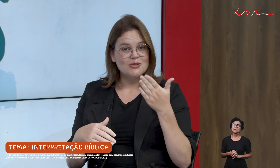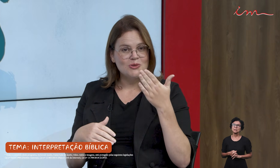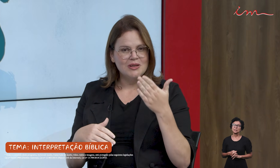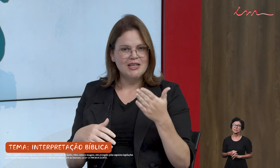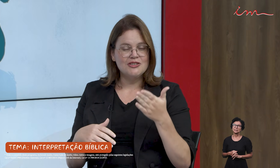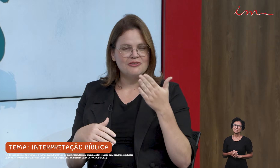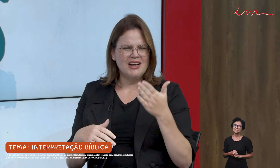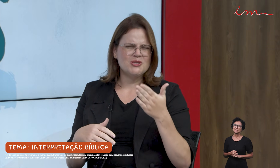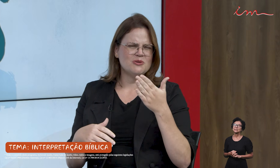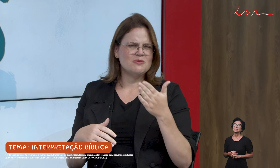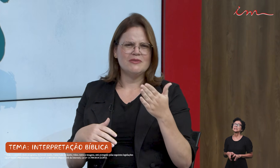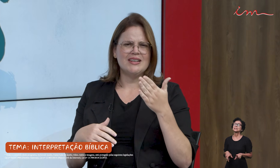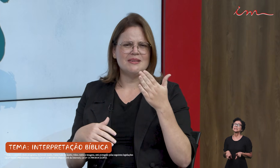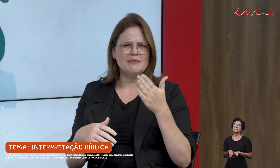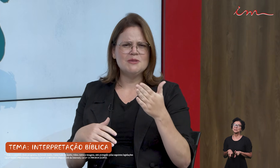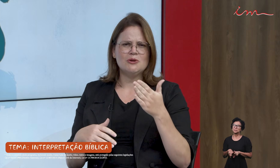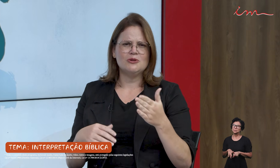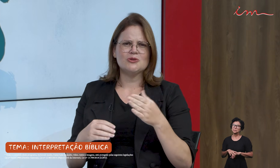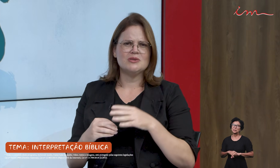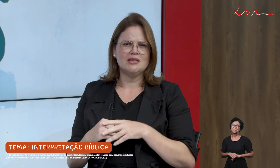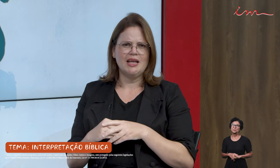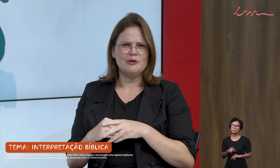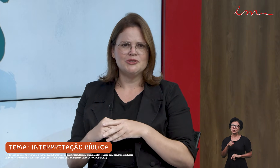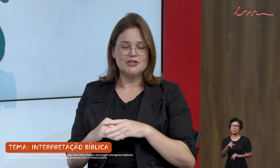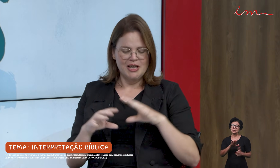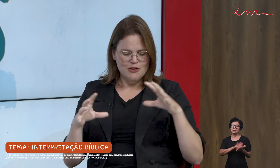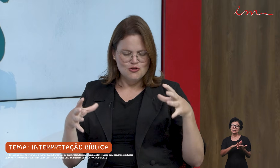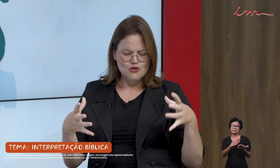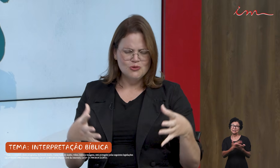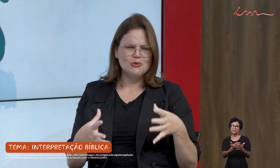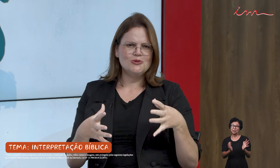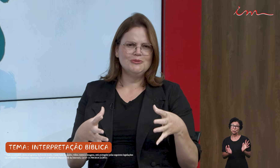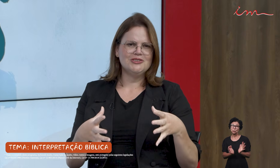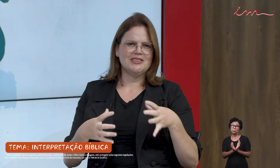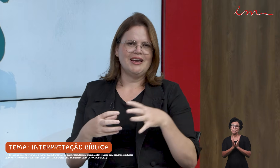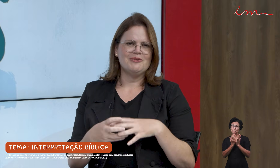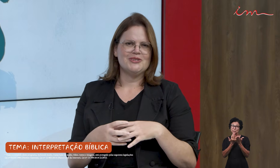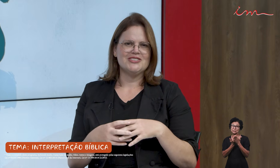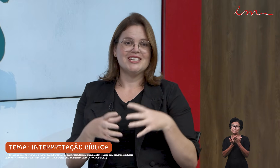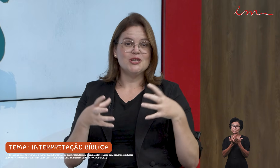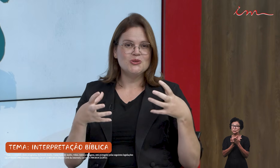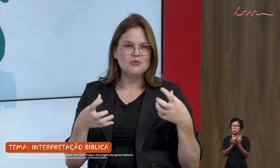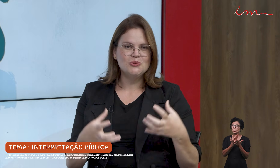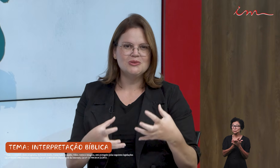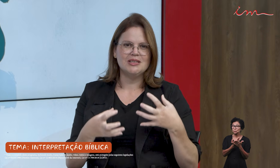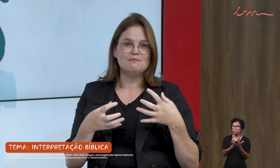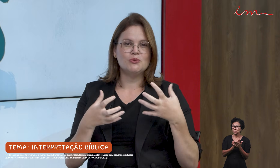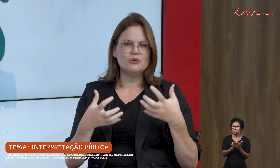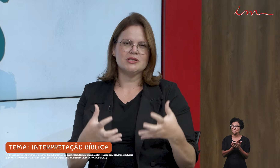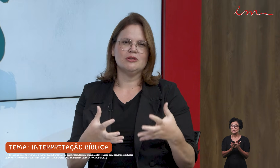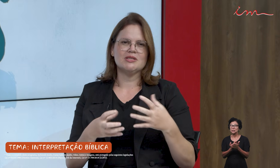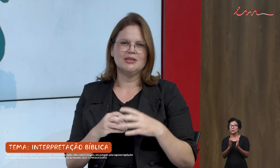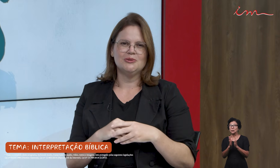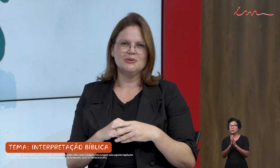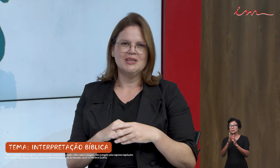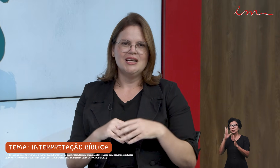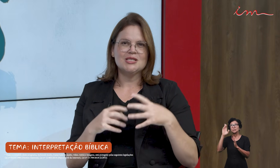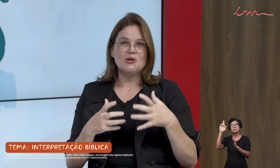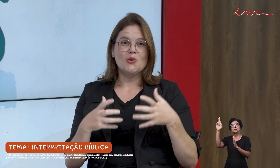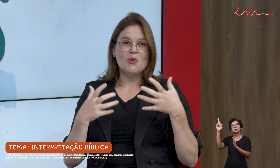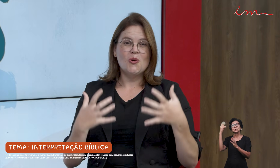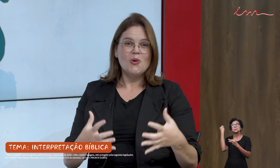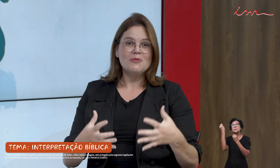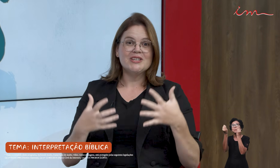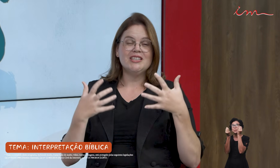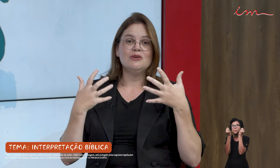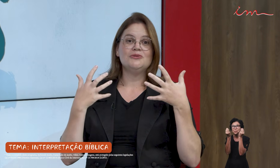que está na sua igreja, faça a mesma coisa com os intérpretes. Junta um grupo de intérpretes, estudem, busquem ao Senhor.